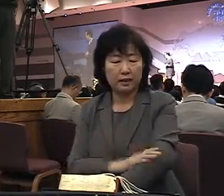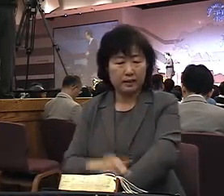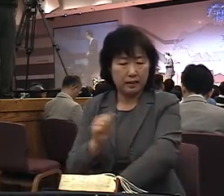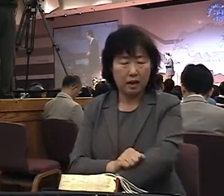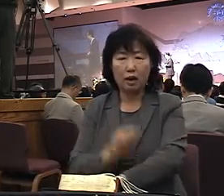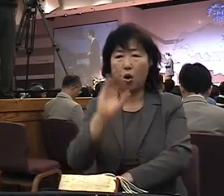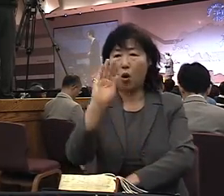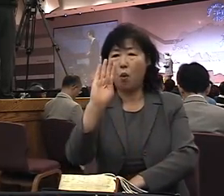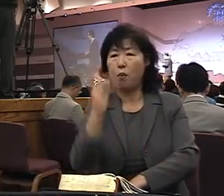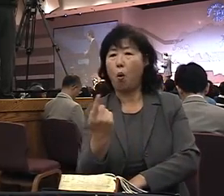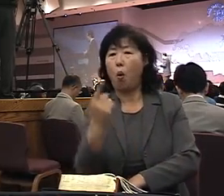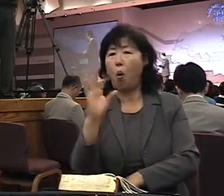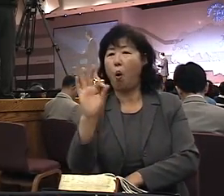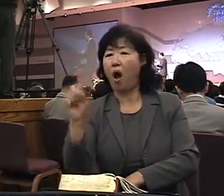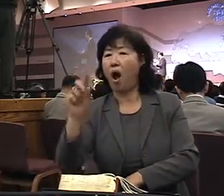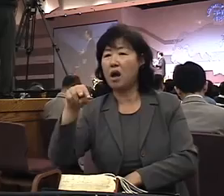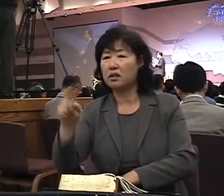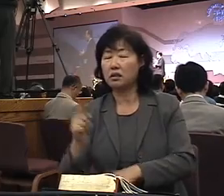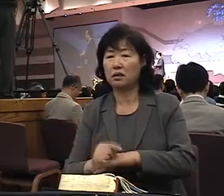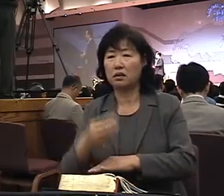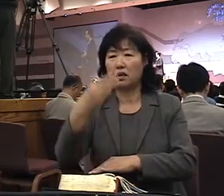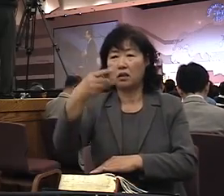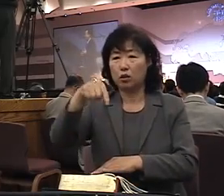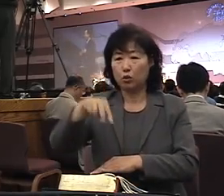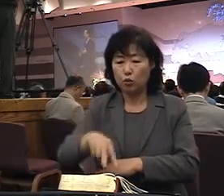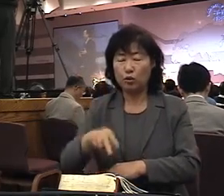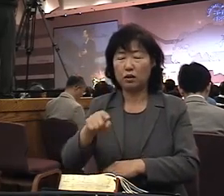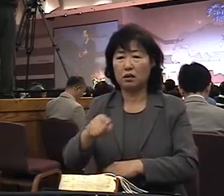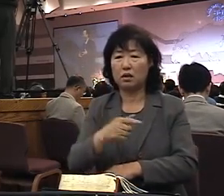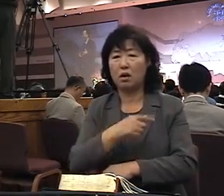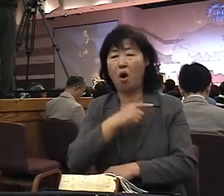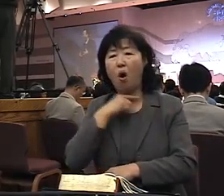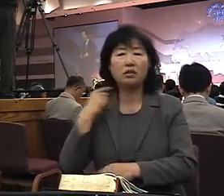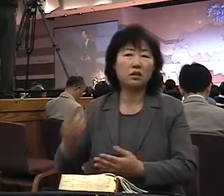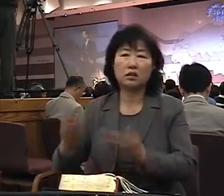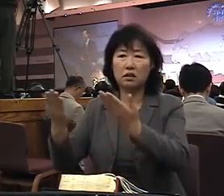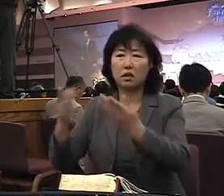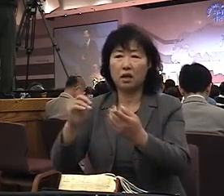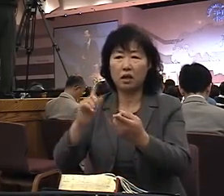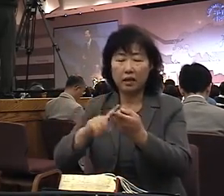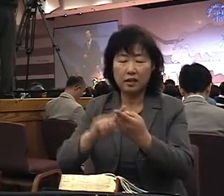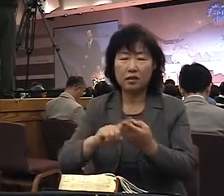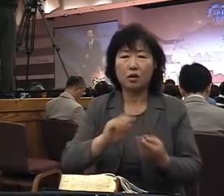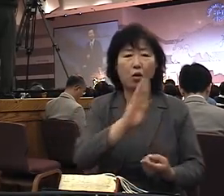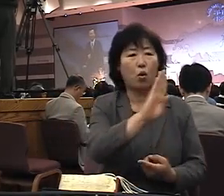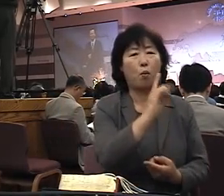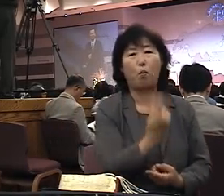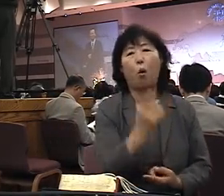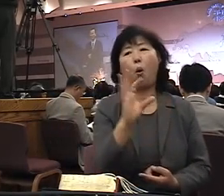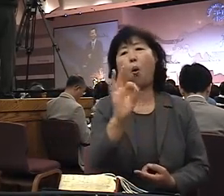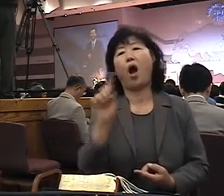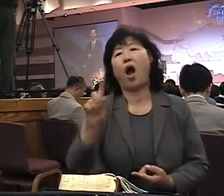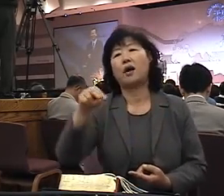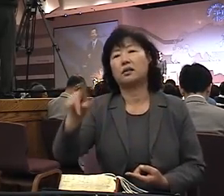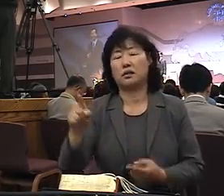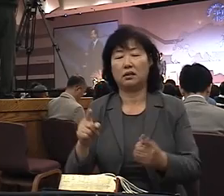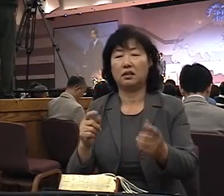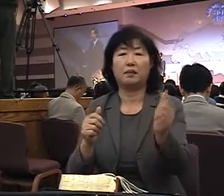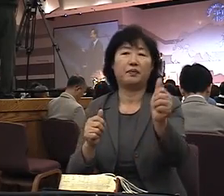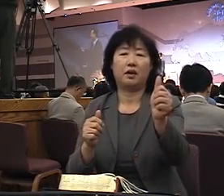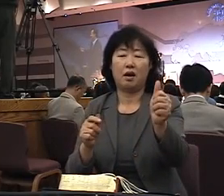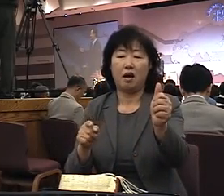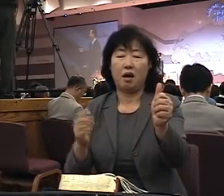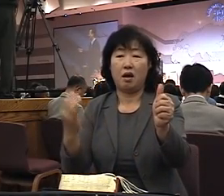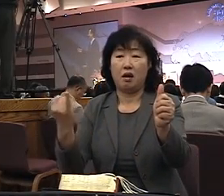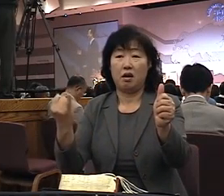보아스에게 그가 보이는데, 그 룻의 그 엄청난 헌신의 보아스가 헐딱 감탄을 해버립니다.